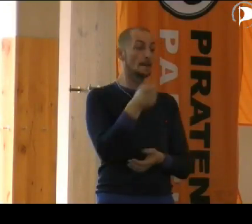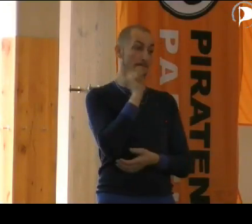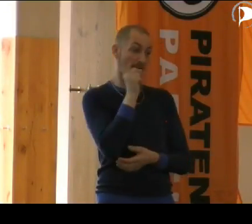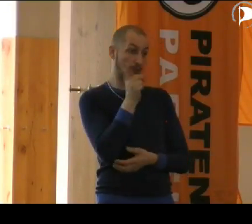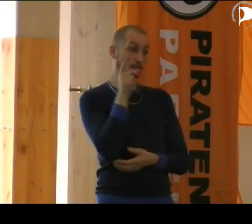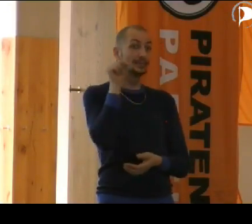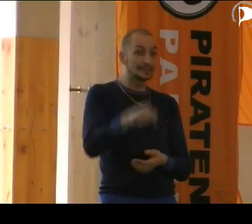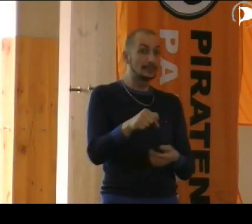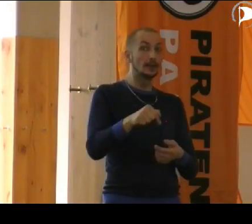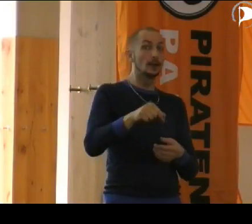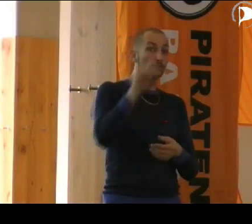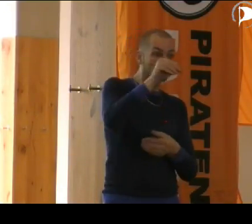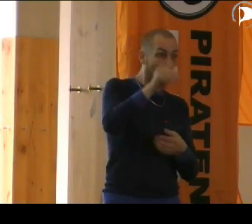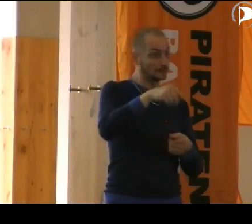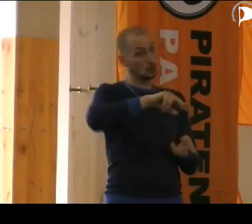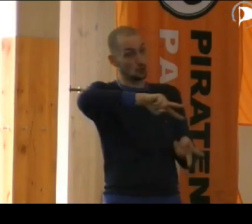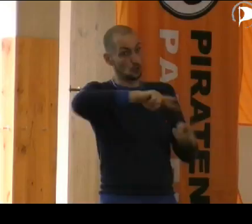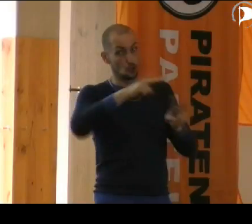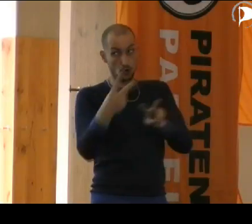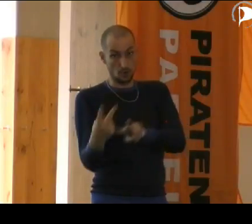wird es in zukunft verändern